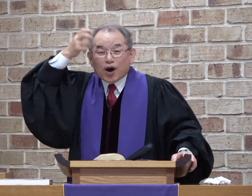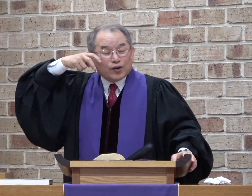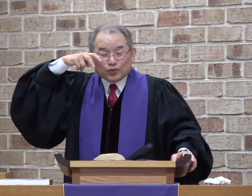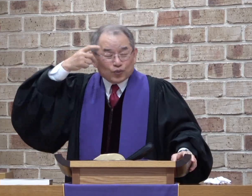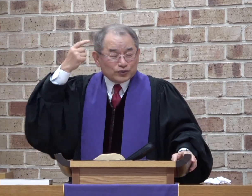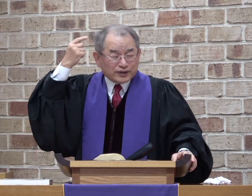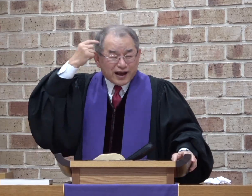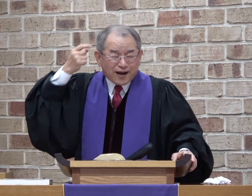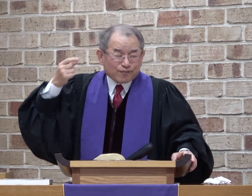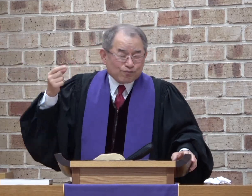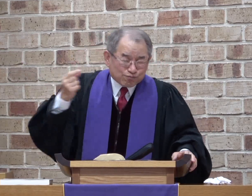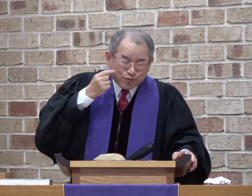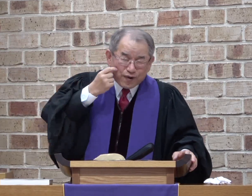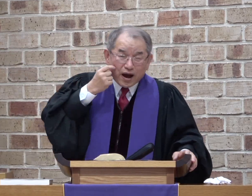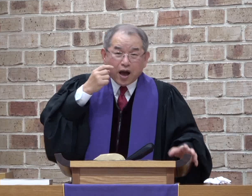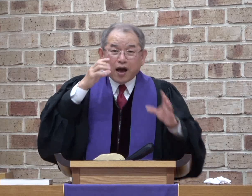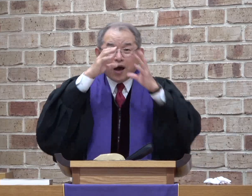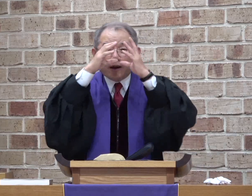생각하지 못했던